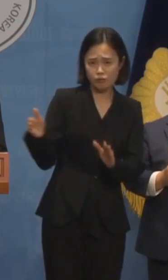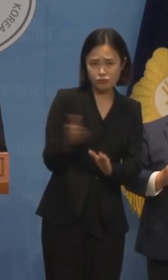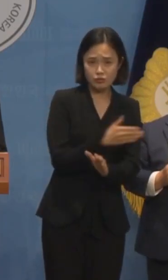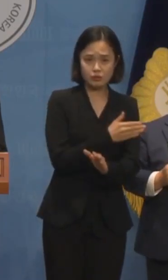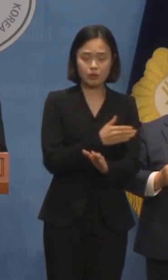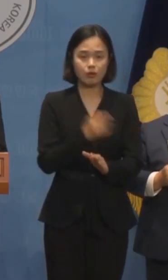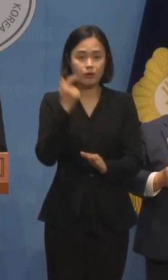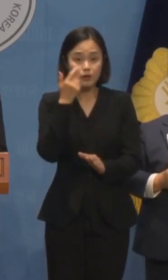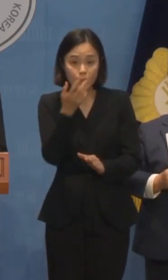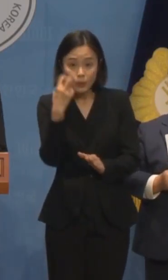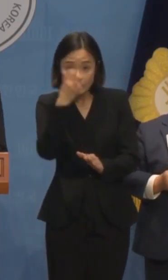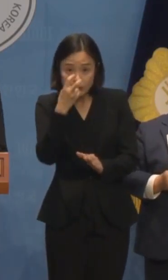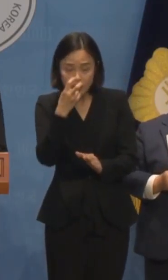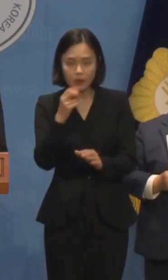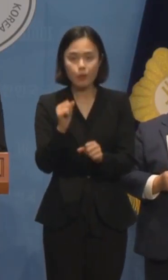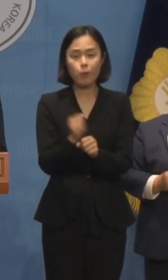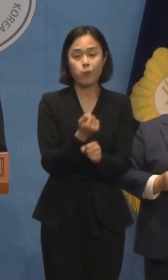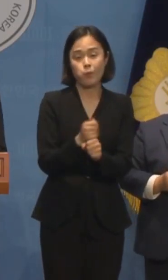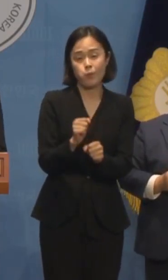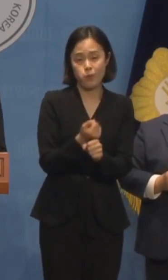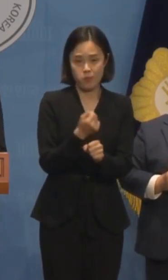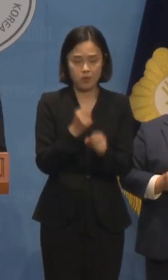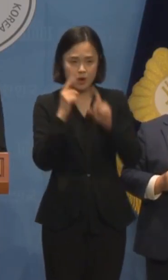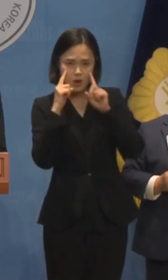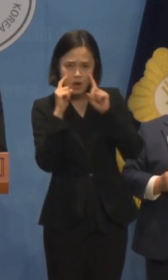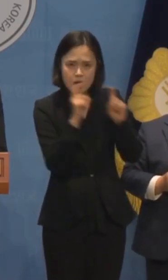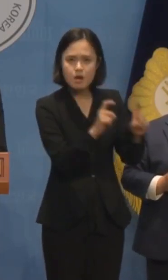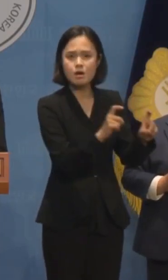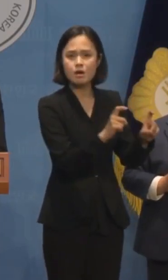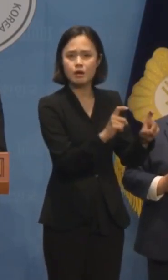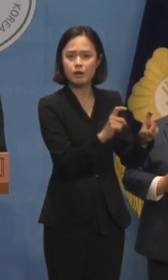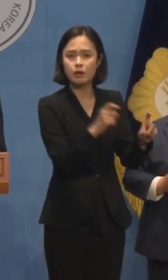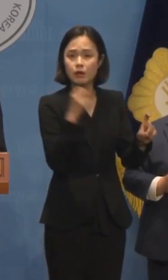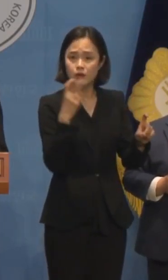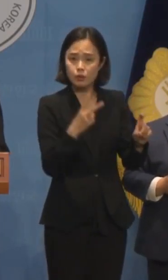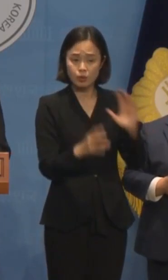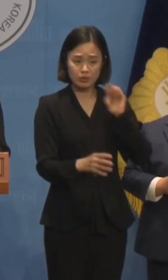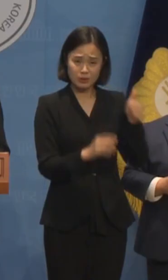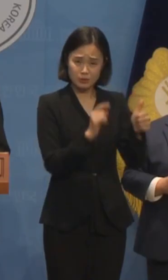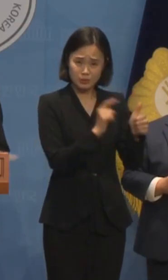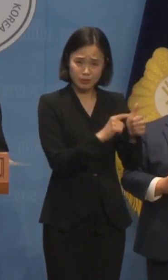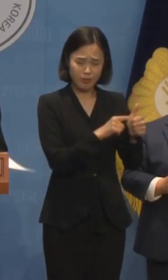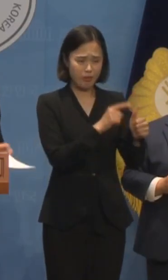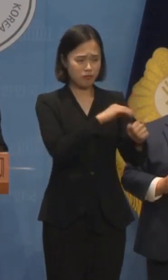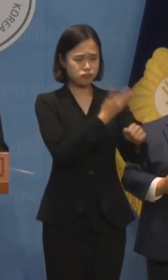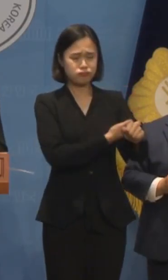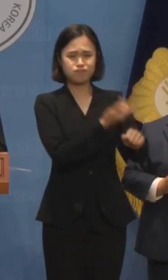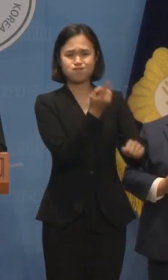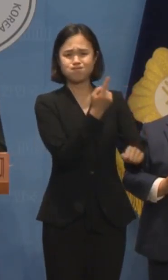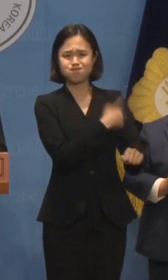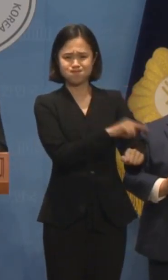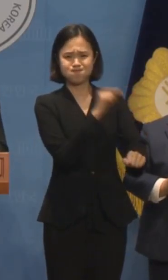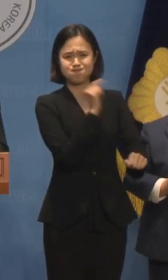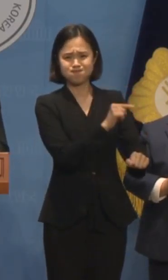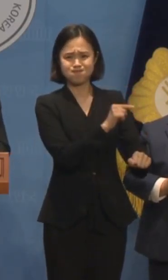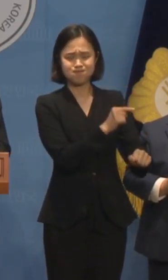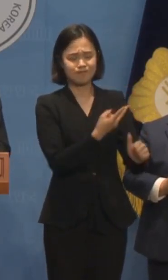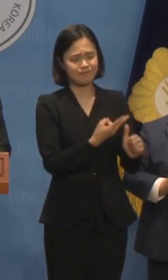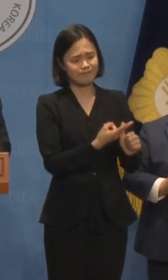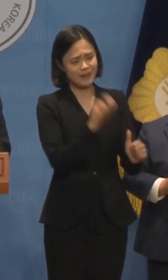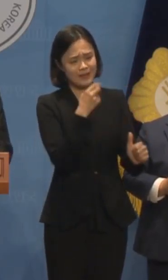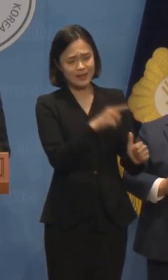중 헌법과 법률을 지킬 의지조차 없는 대통령을 탄핵 대상으로 삼는 것조차